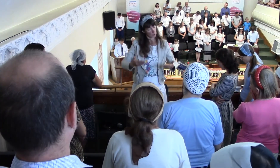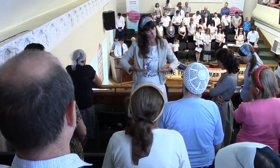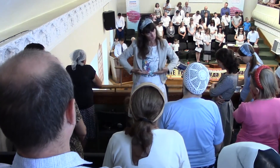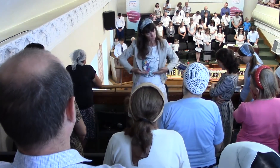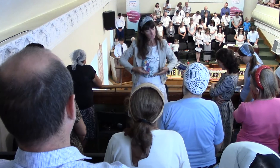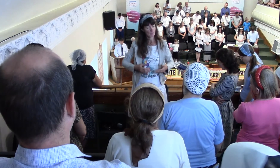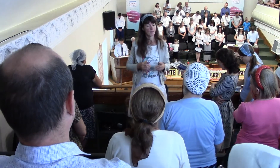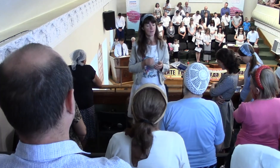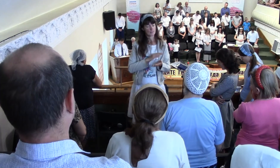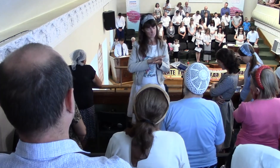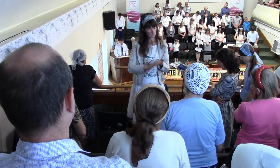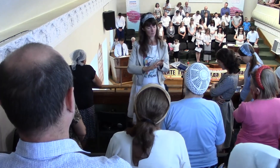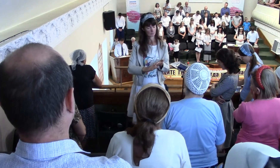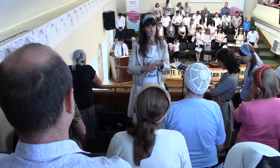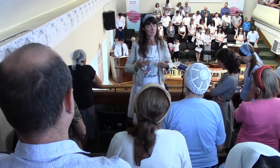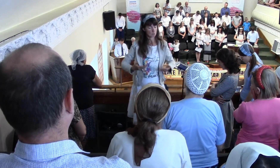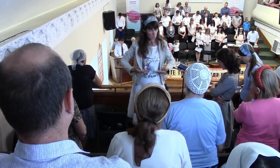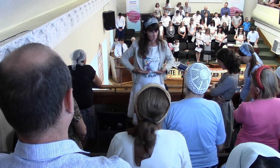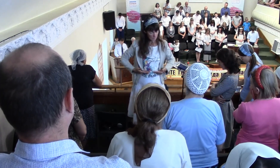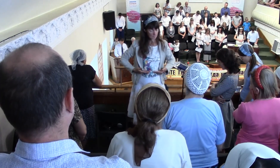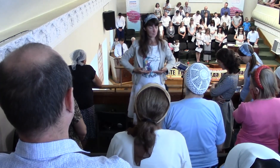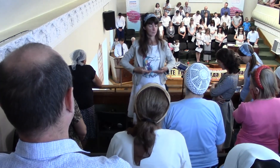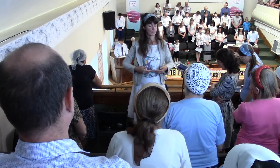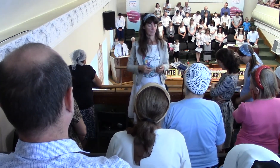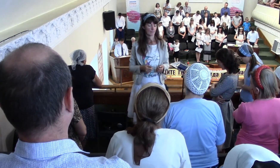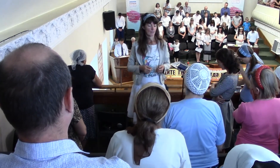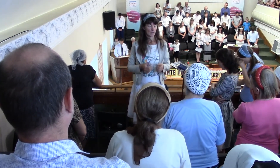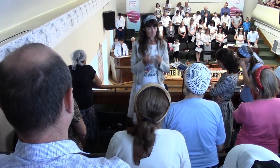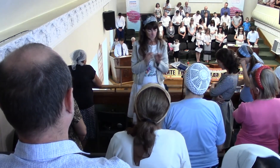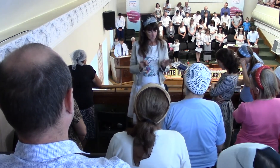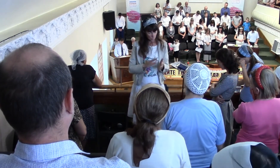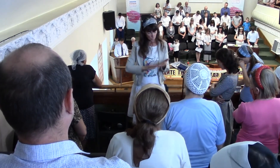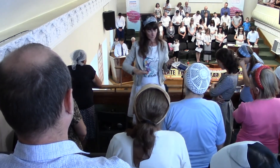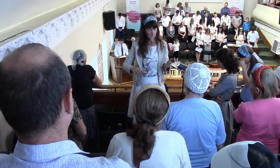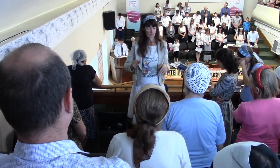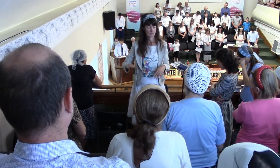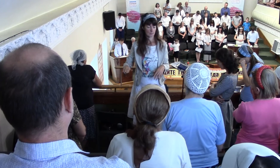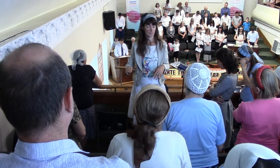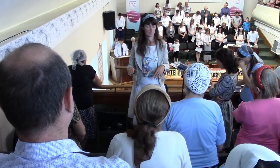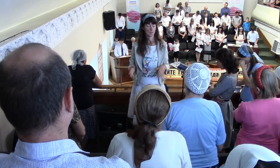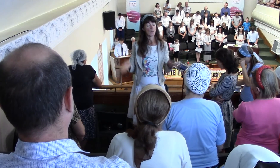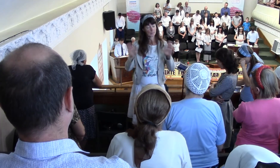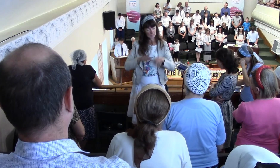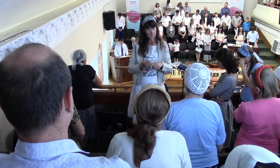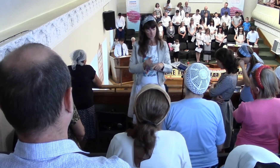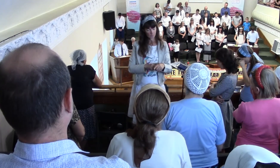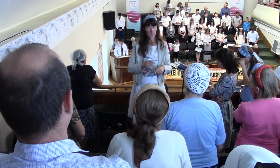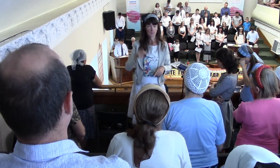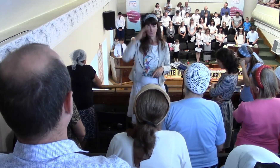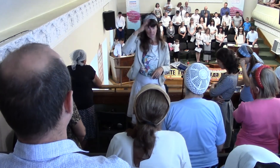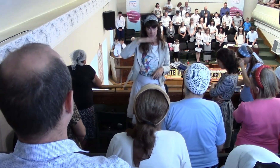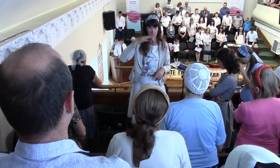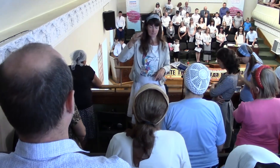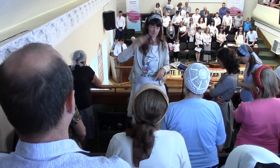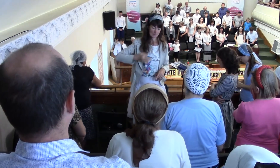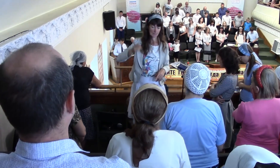как искупленные дети Твои. Жить для славы Твоей. Благослови нас в этом, Господи, Отец, Сын и Дух Святой.